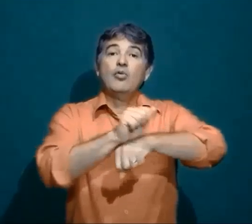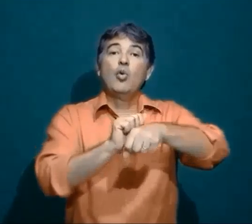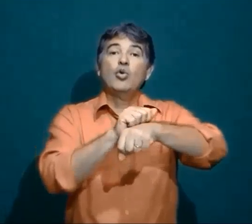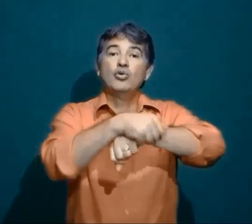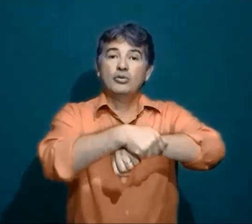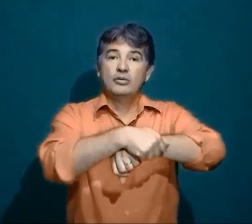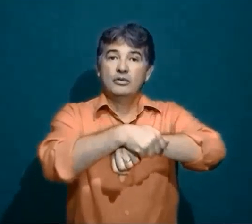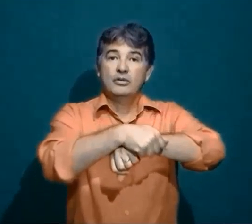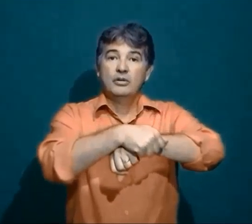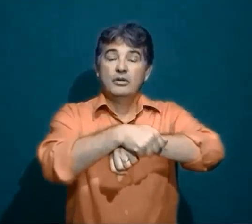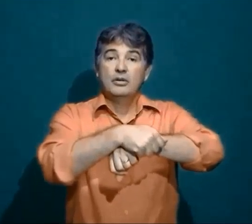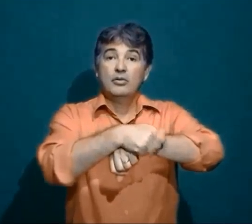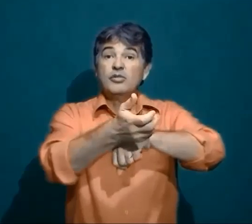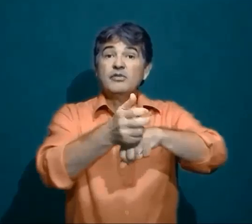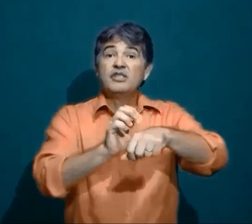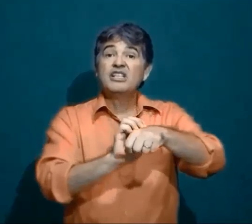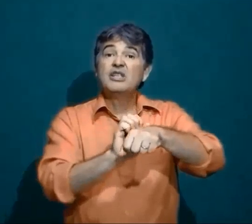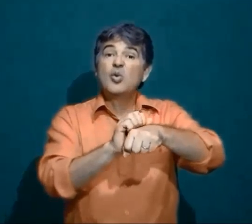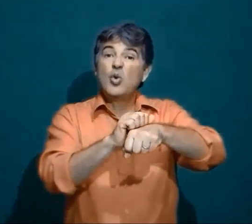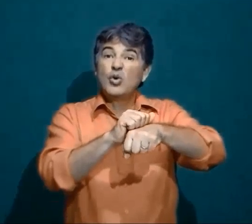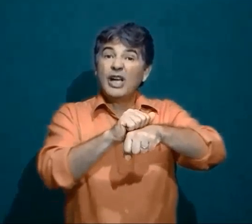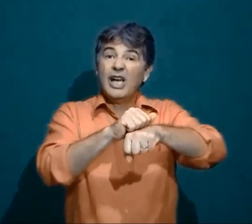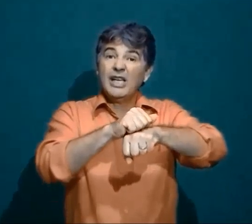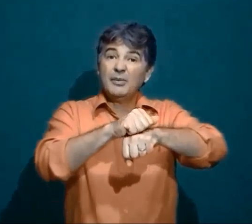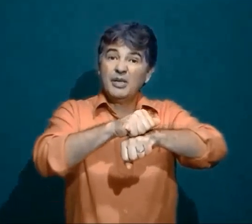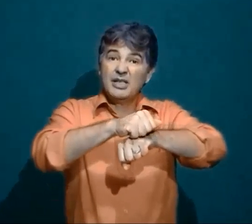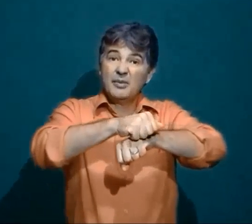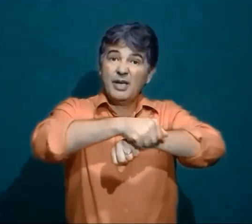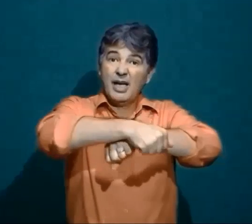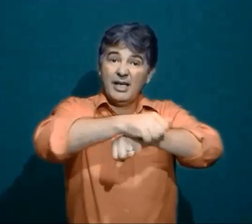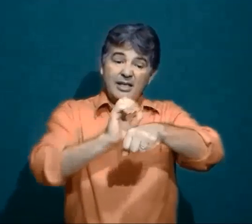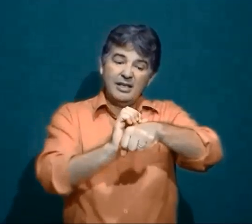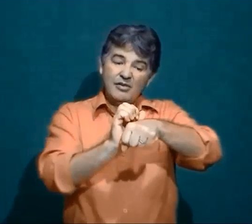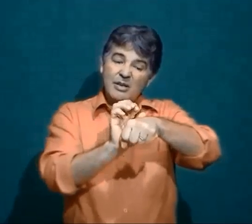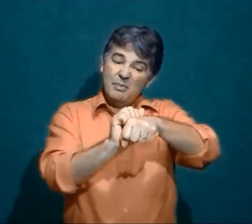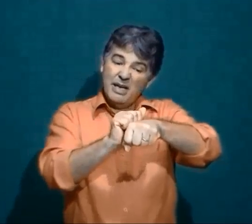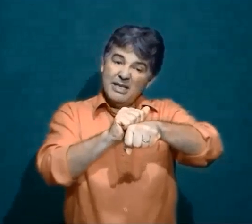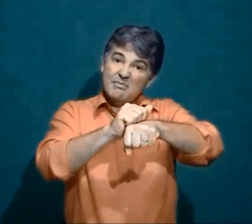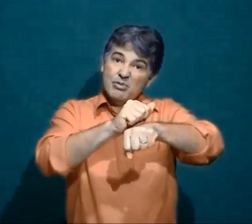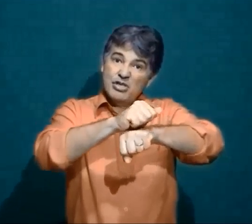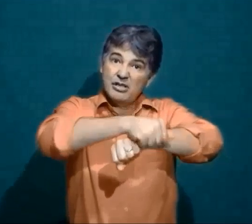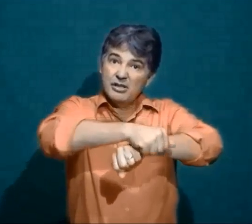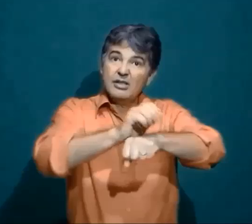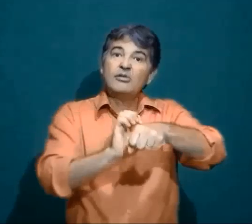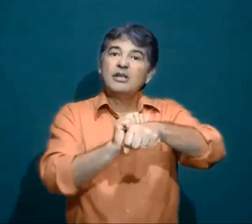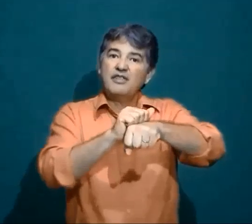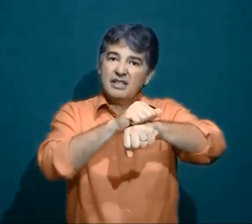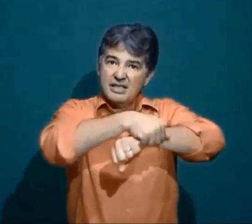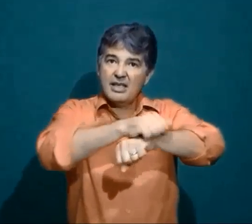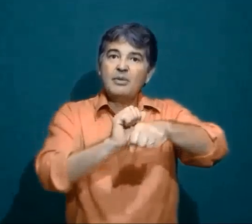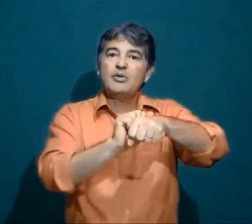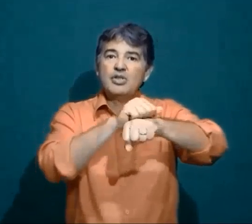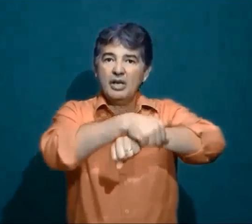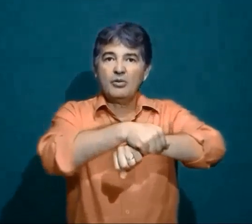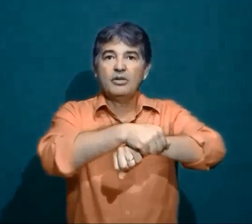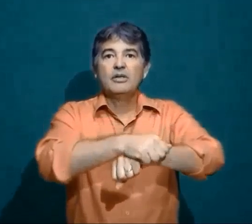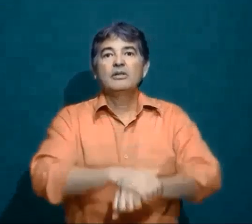o couro. Como se você tira o couro da galinha, por exemplo, da carne. Você pega e puxa. Então está fazendo exatamente o sinal